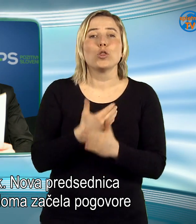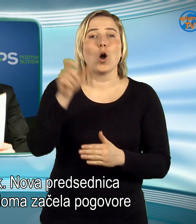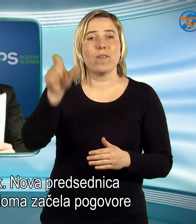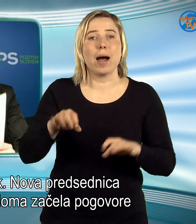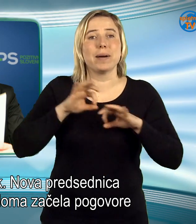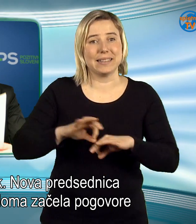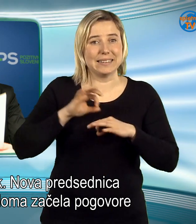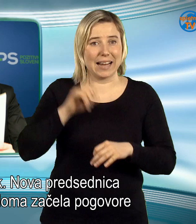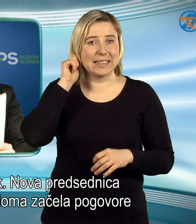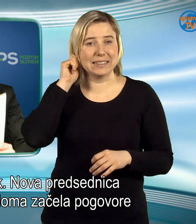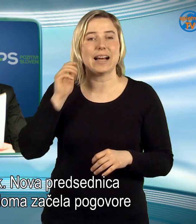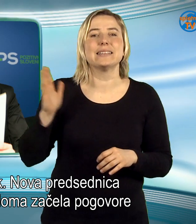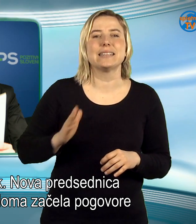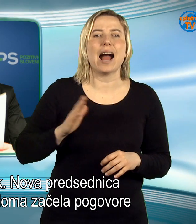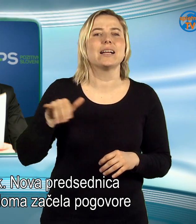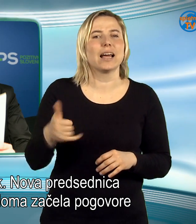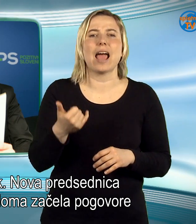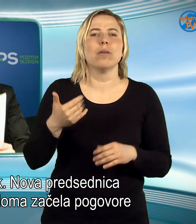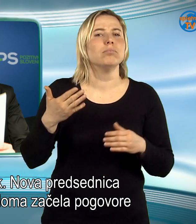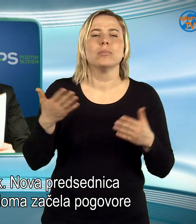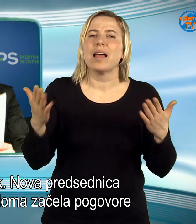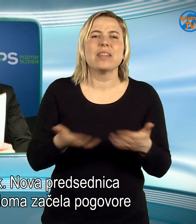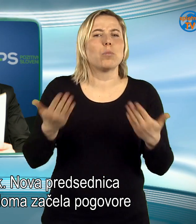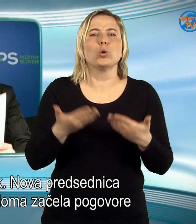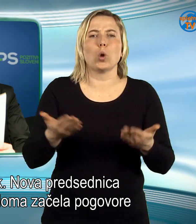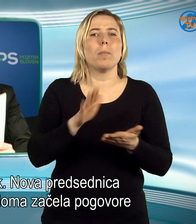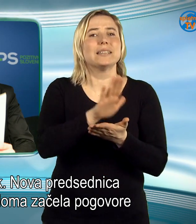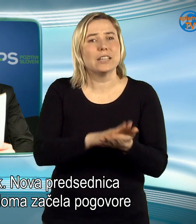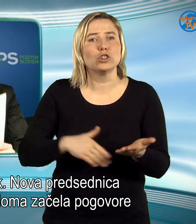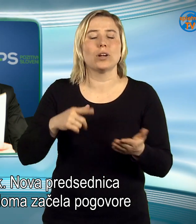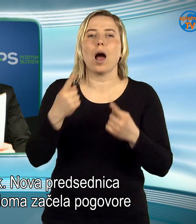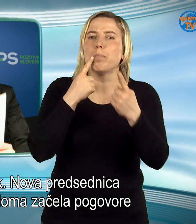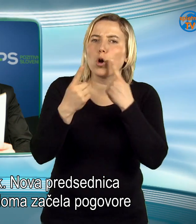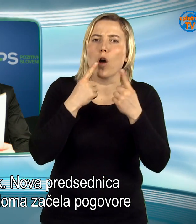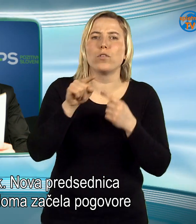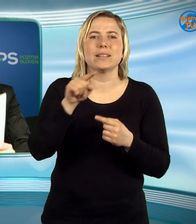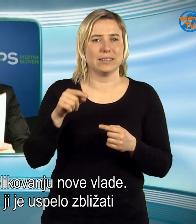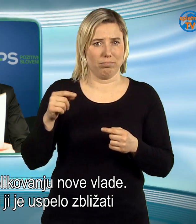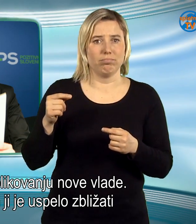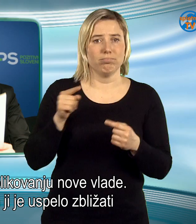Nova predsednica stranke je nemudoma začela pogovore s strankami o oblikovanju nove vlade.